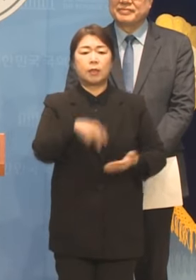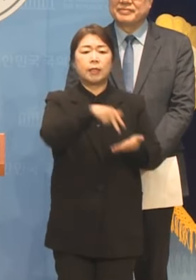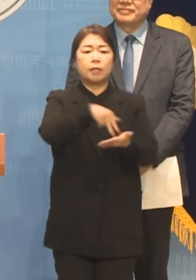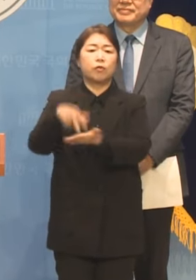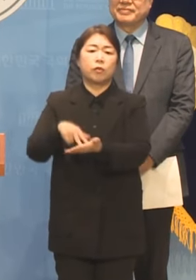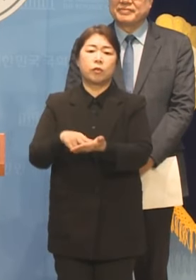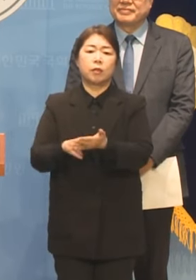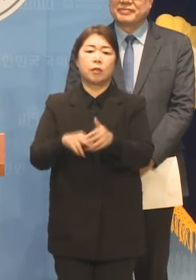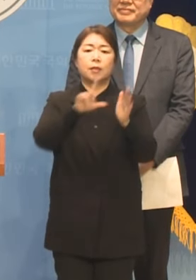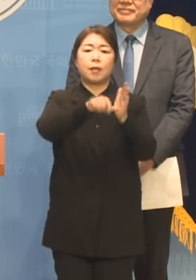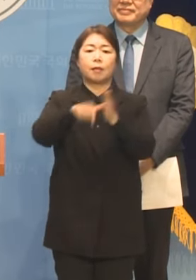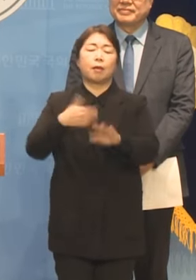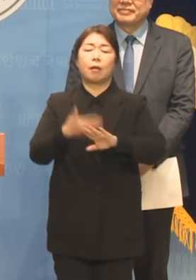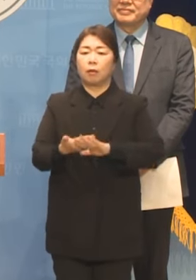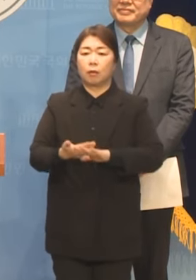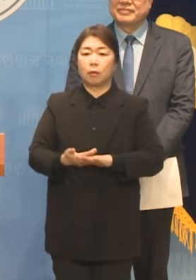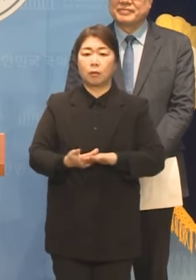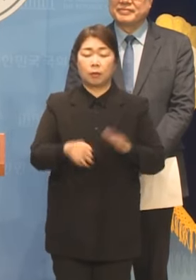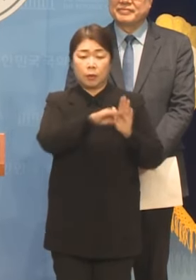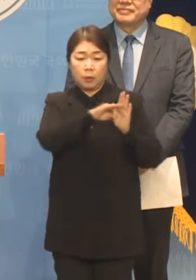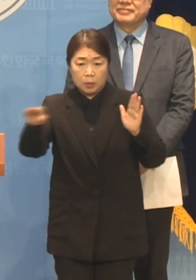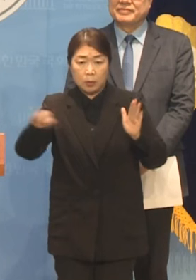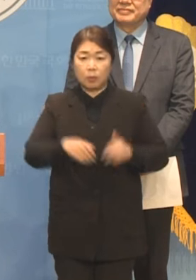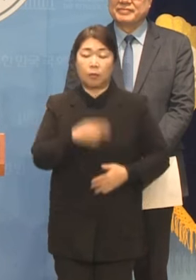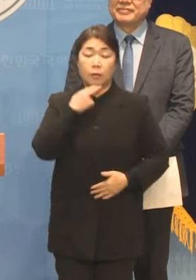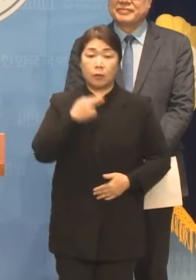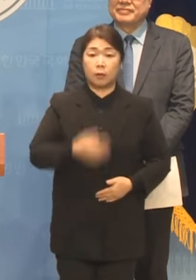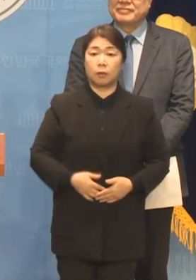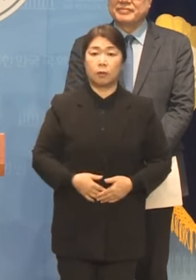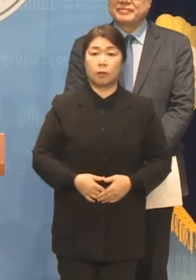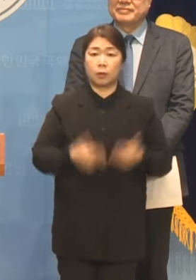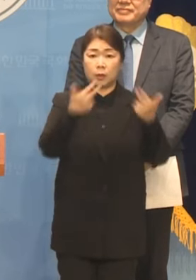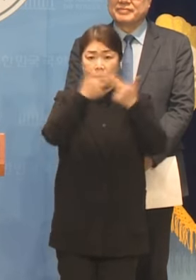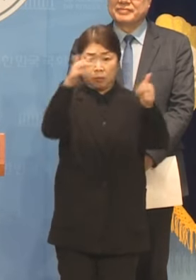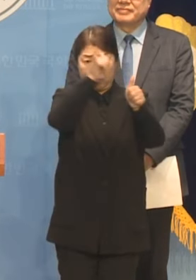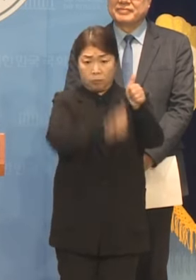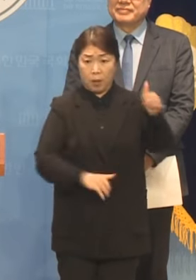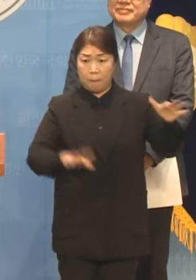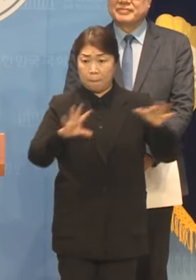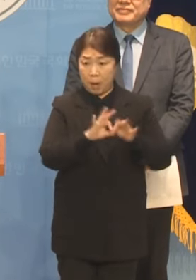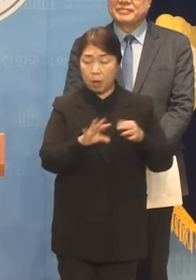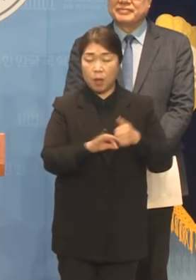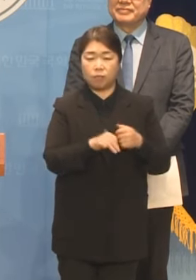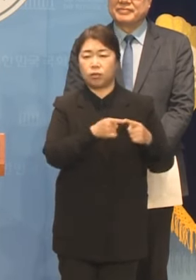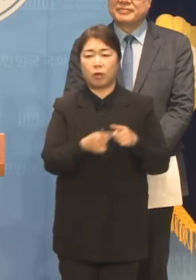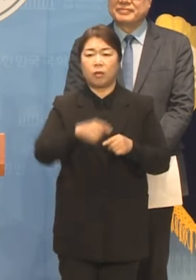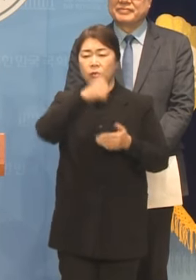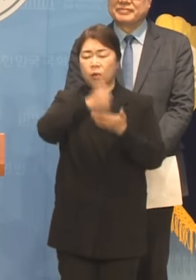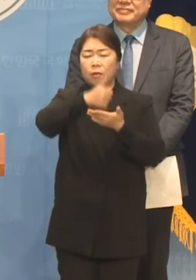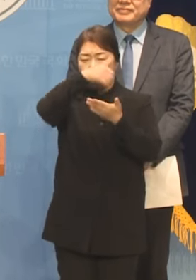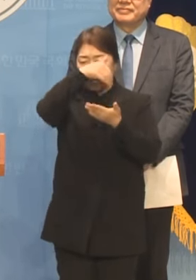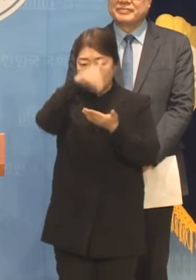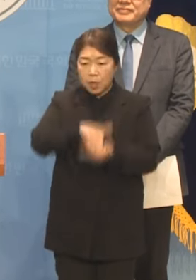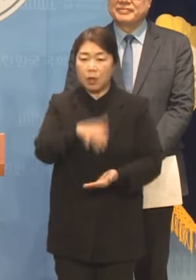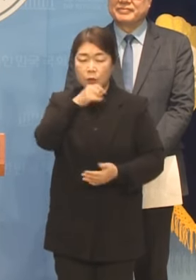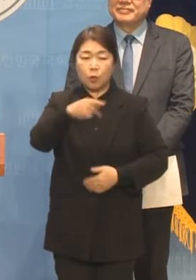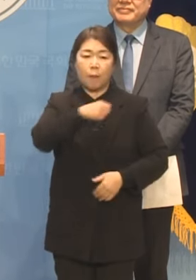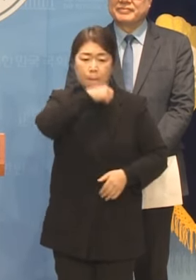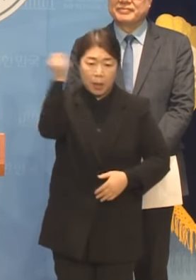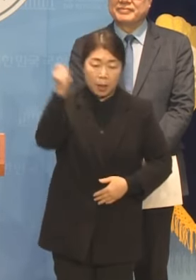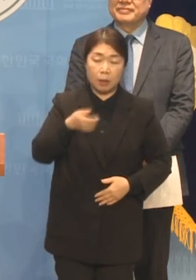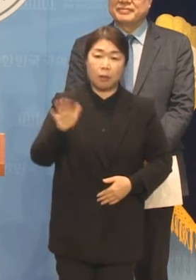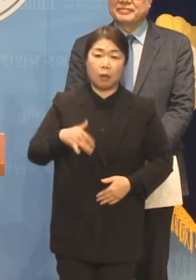이재명 당대표에 대한 충성심이 높은 친명 인사이 아무리 중범죄자도 적격이고 그러나